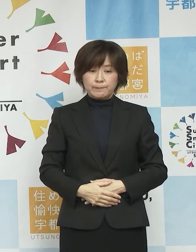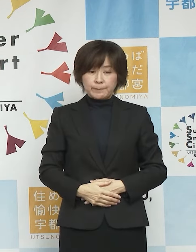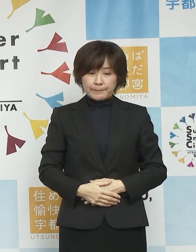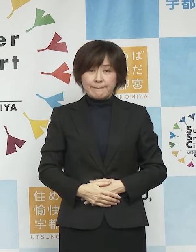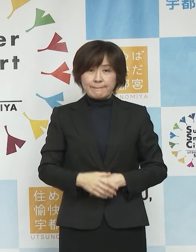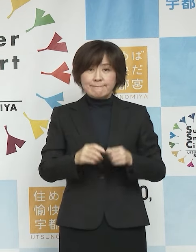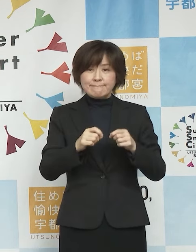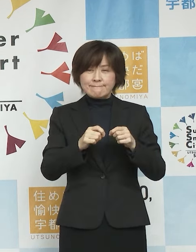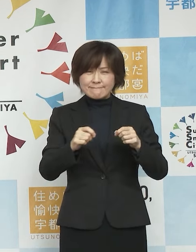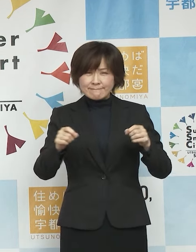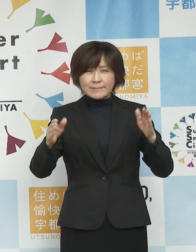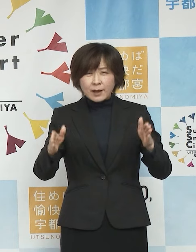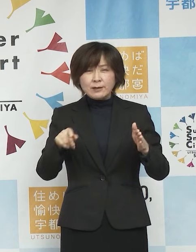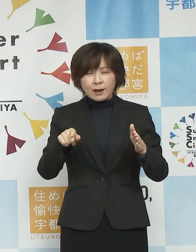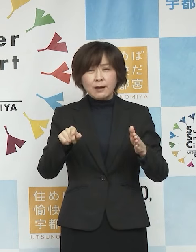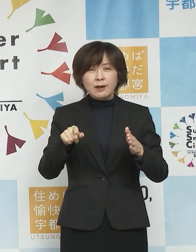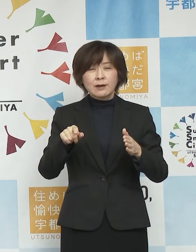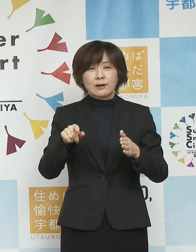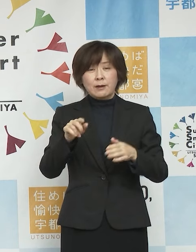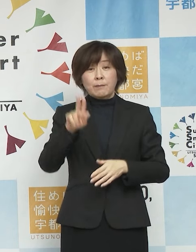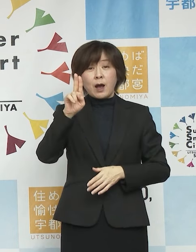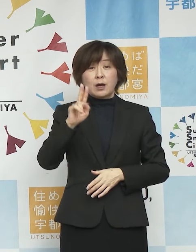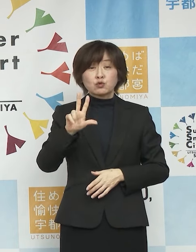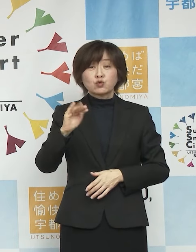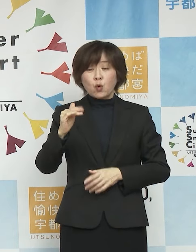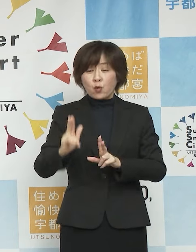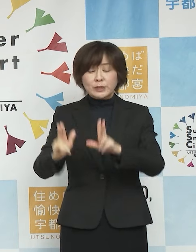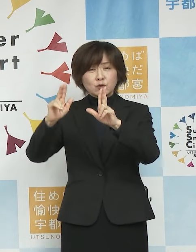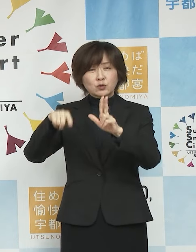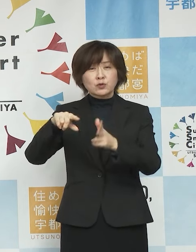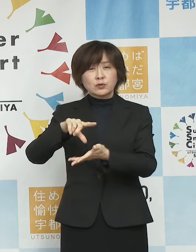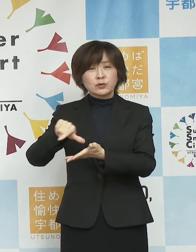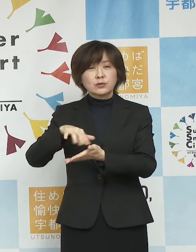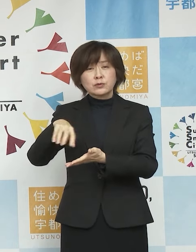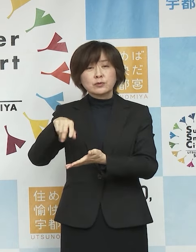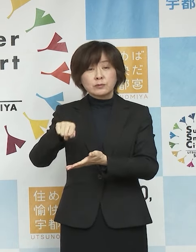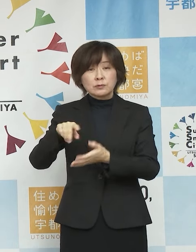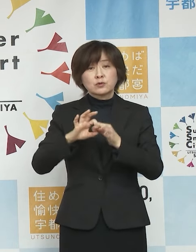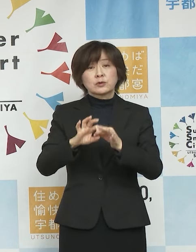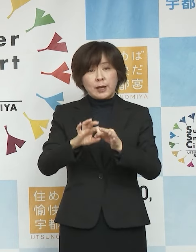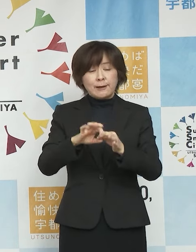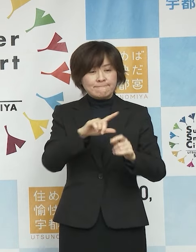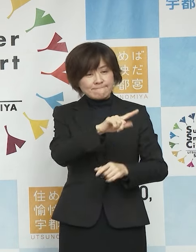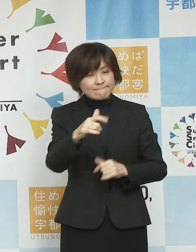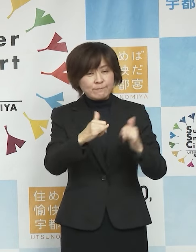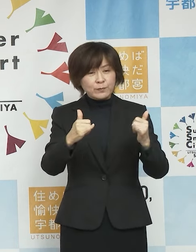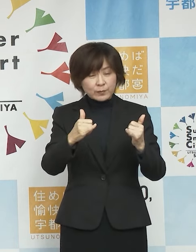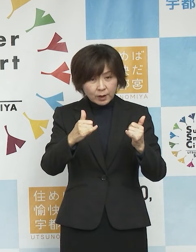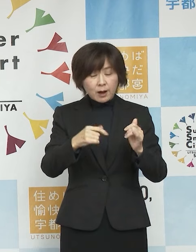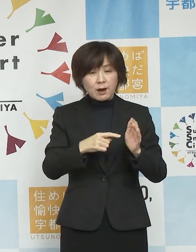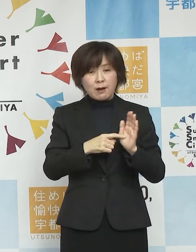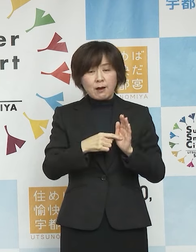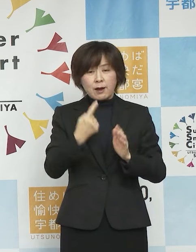はい、長年の懸案でありましたパルコの土地について、いろんな方が名乗りを上げ